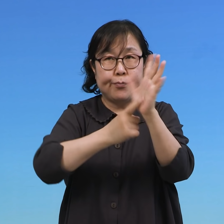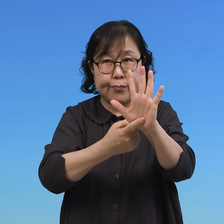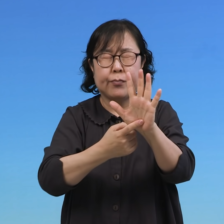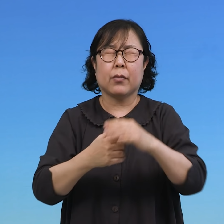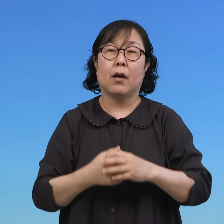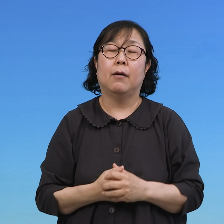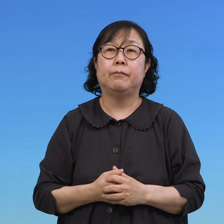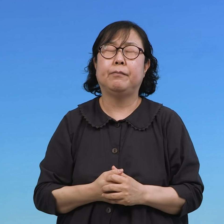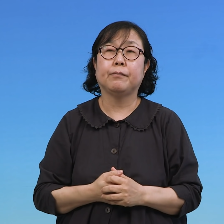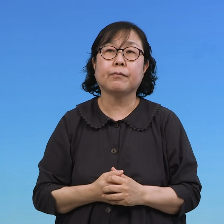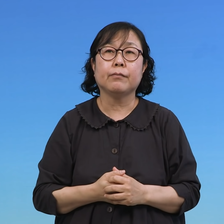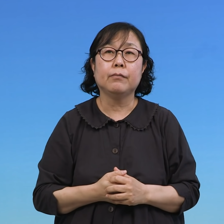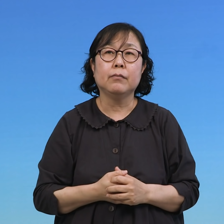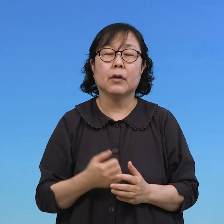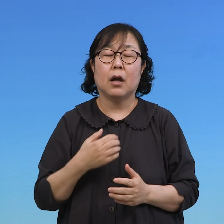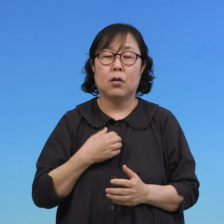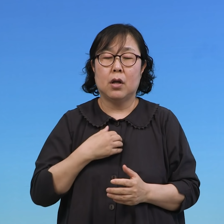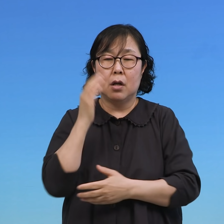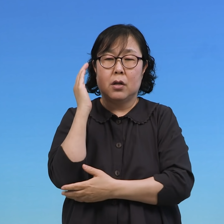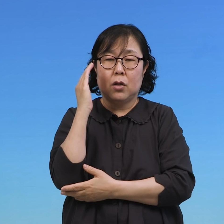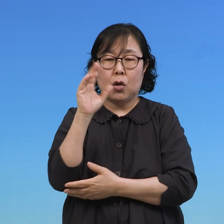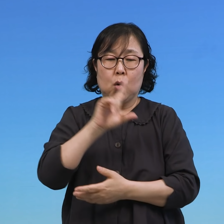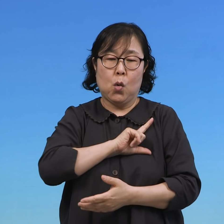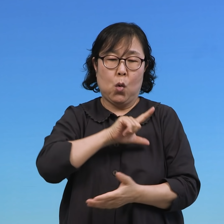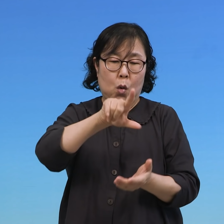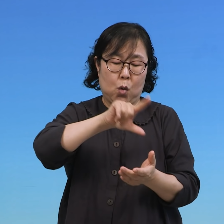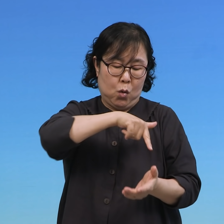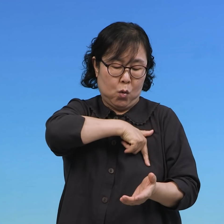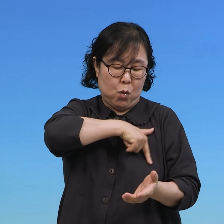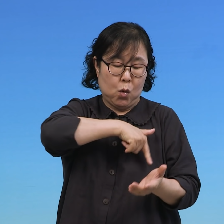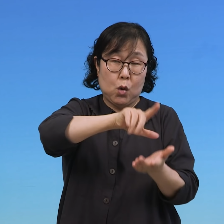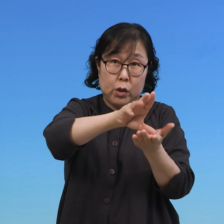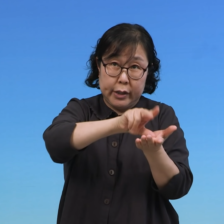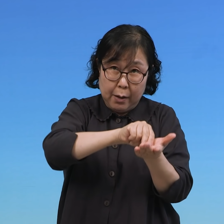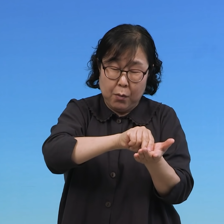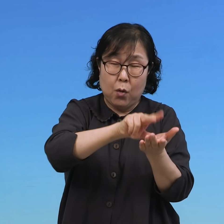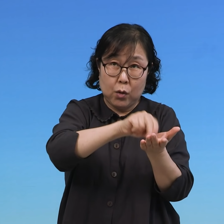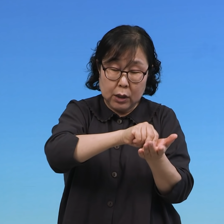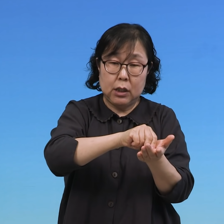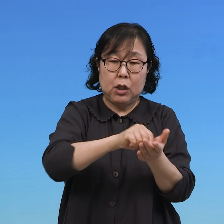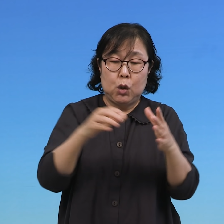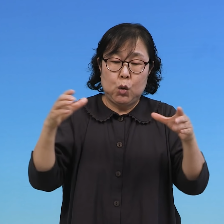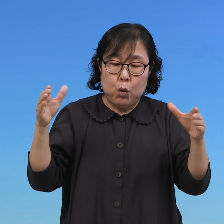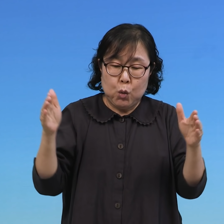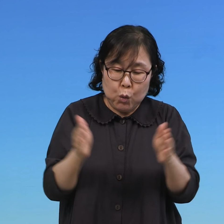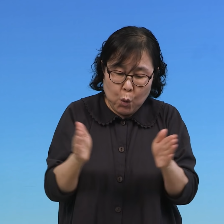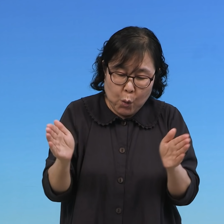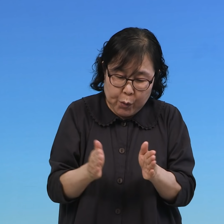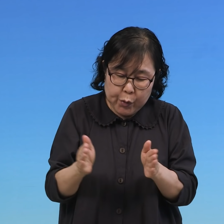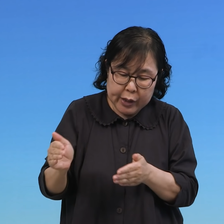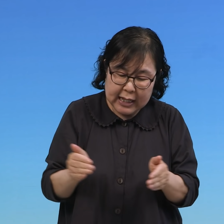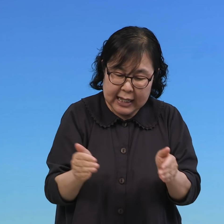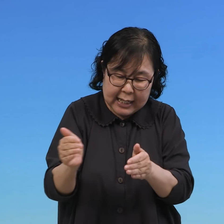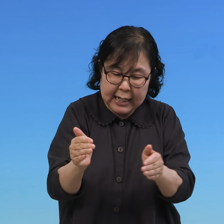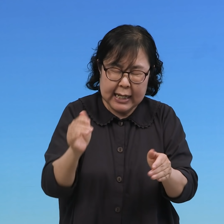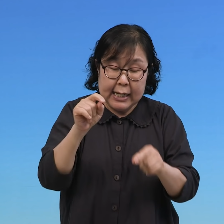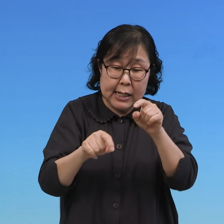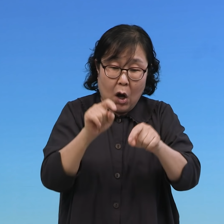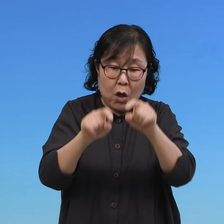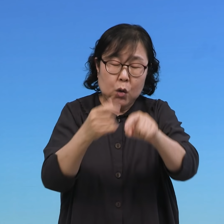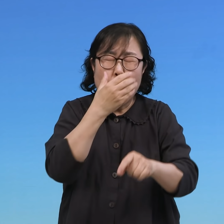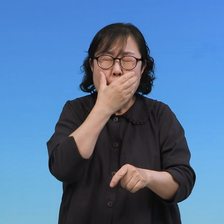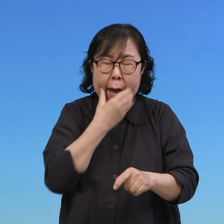제가 오늘 설교 제목을 좁은 길을 걸어도 행복한 삶 이렇게 잡았는데 이것도 역설 아닙니까? 아니